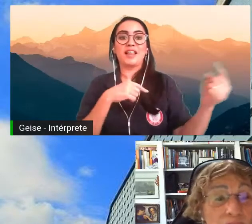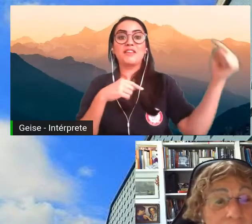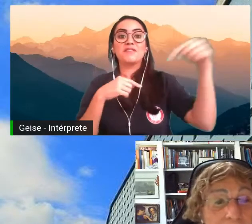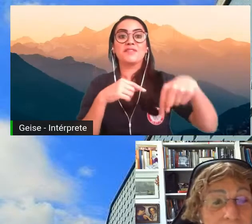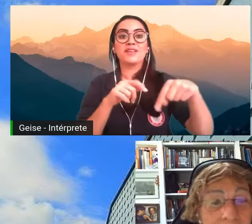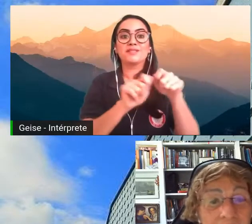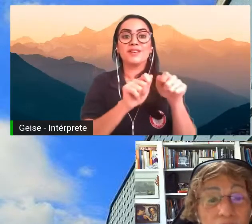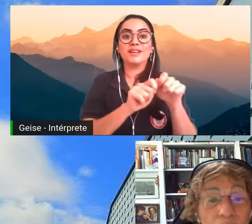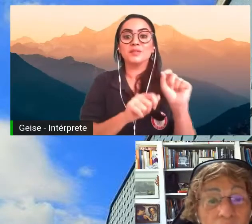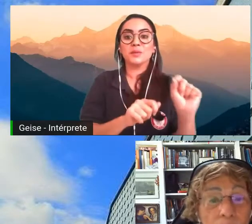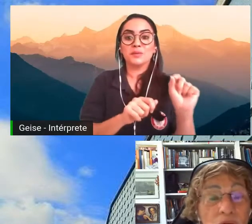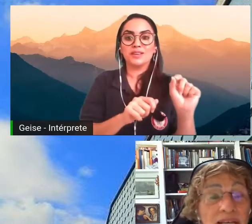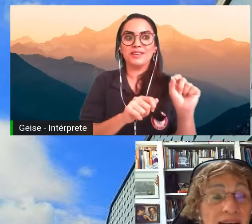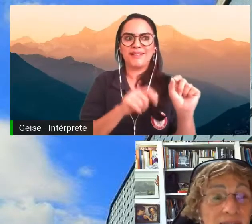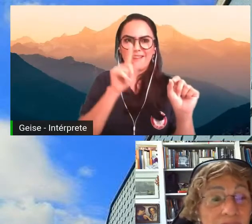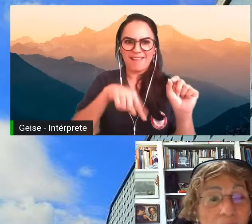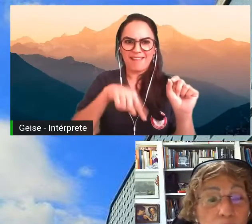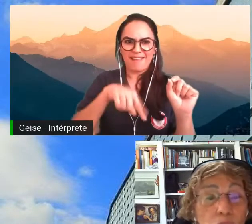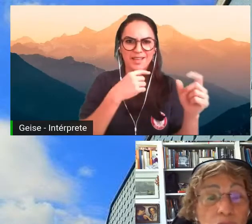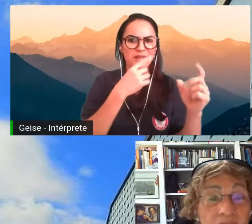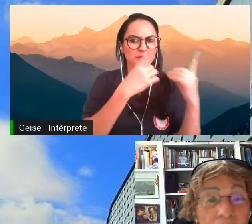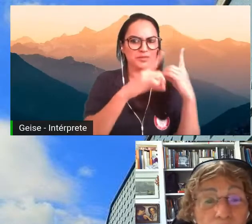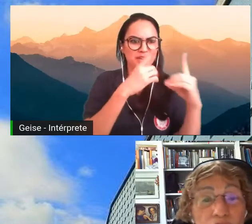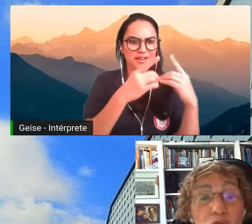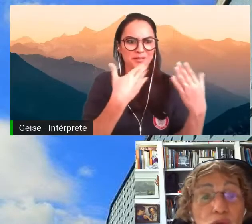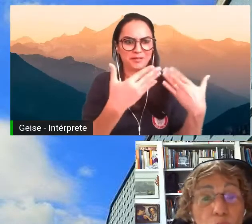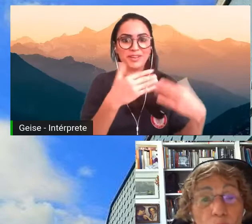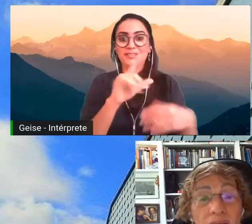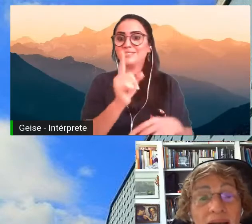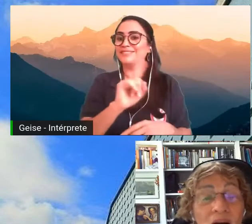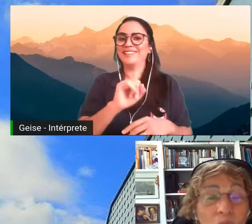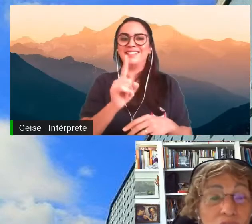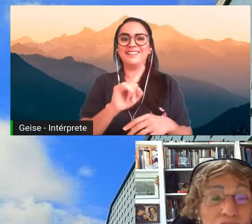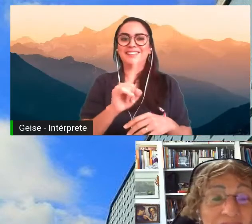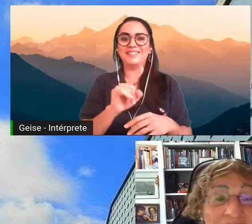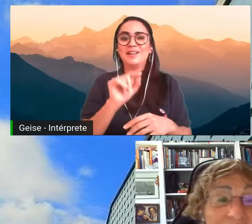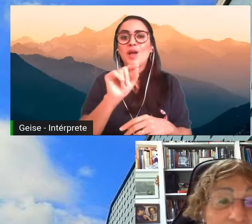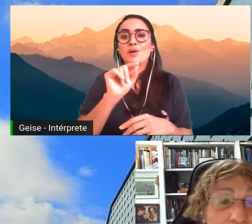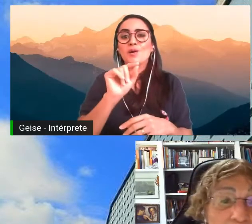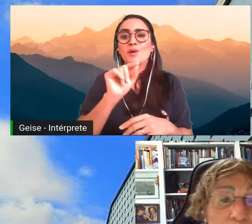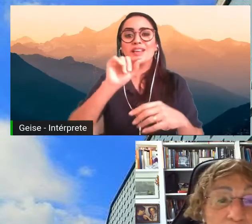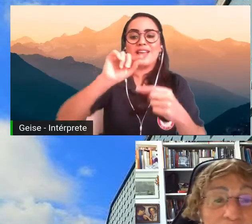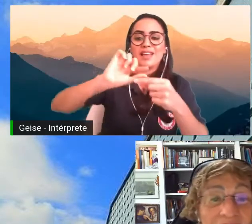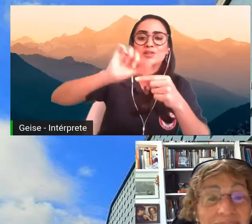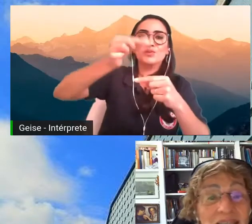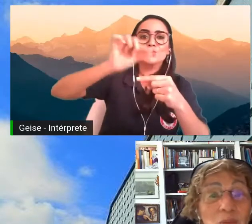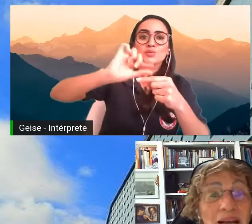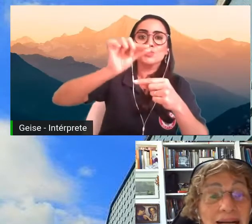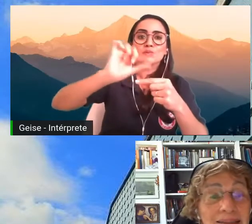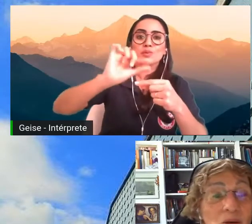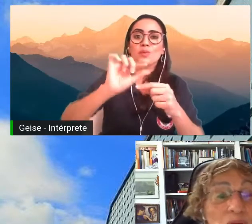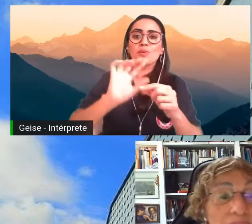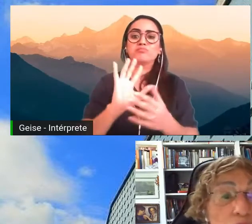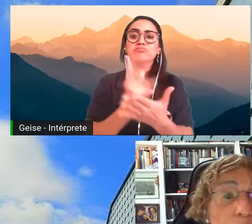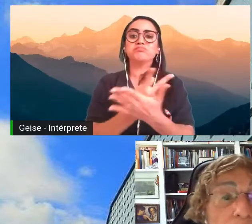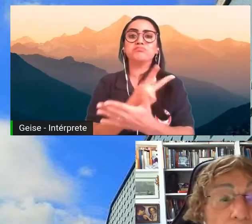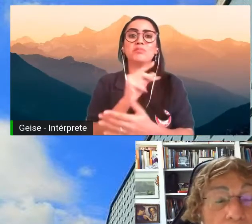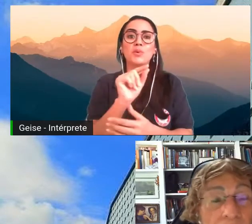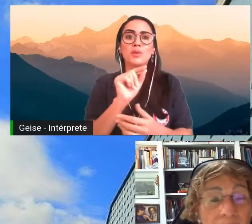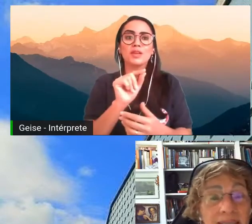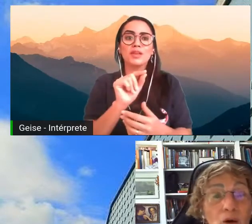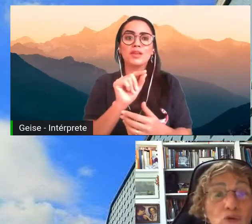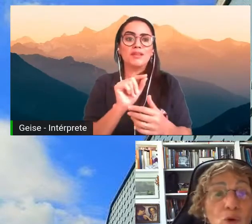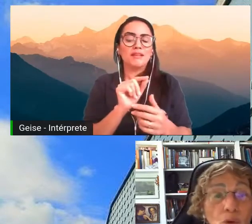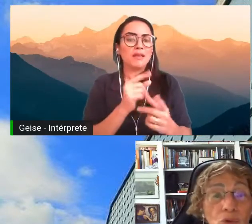estaria acontecendo porque saltou tal disjuntor. Onde é que vamos buscar a explicação porque